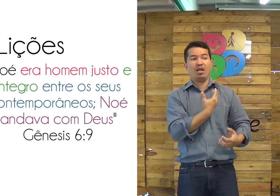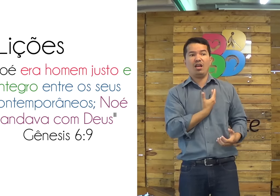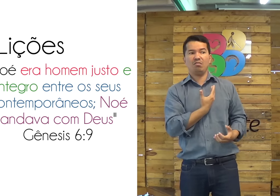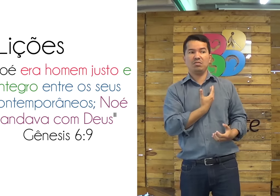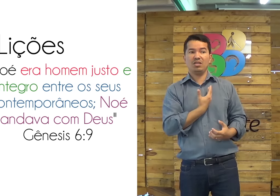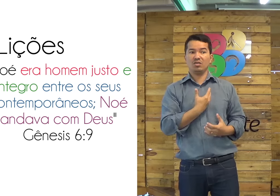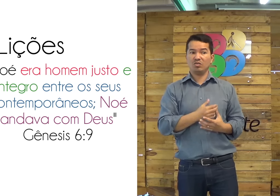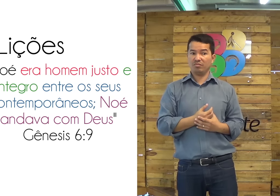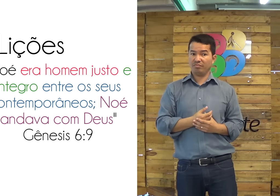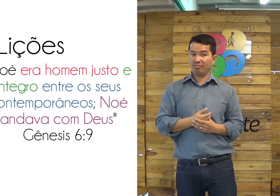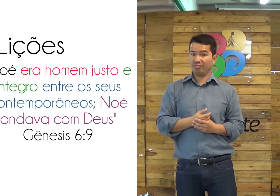que tem influenciado